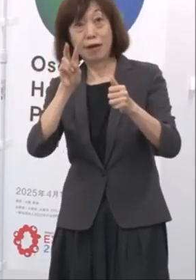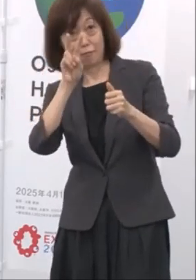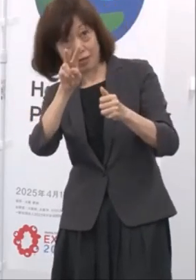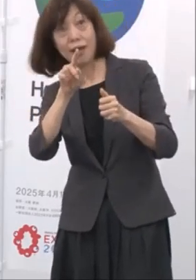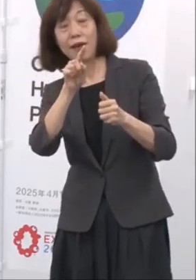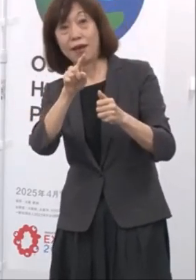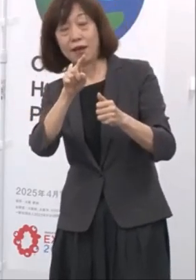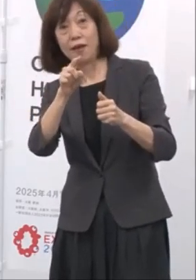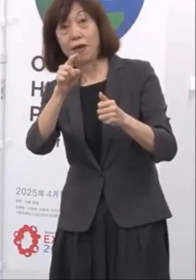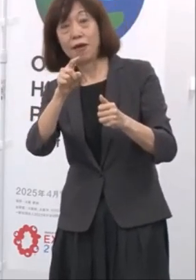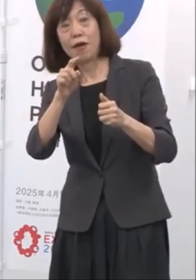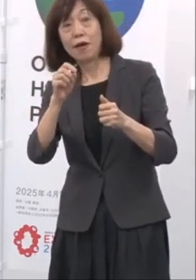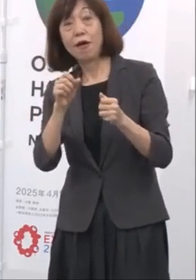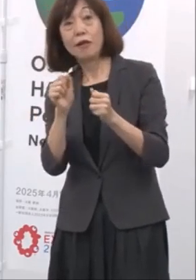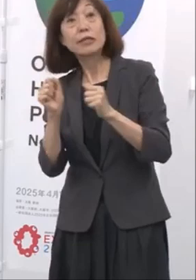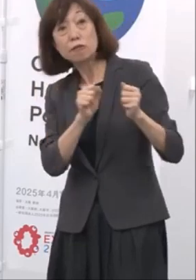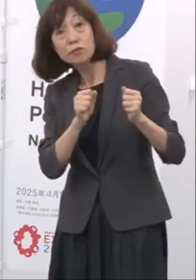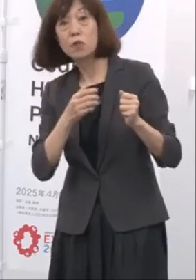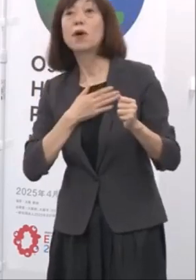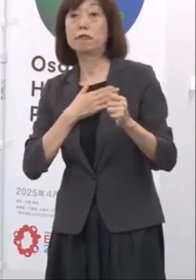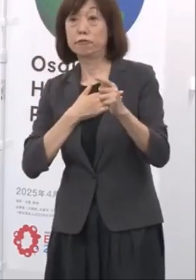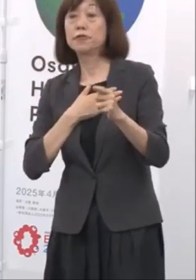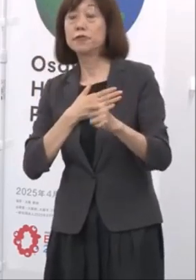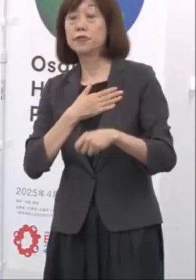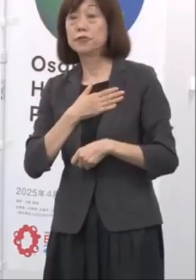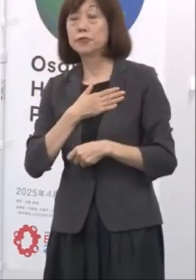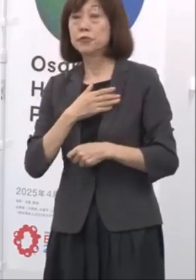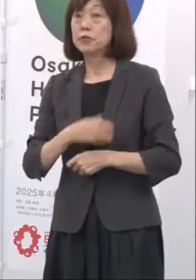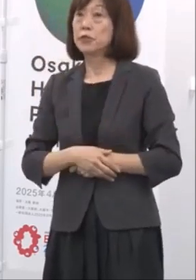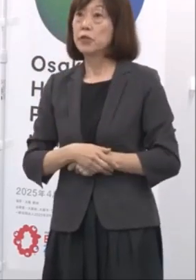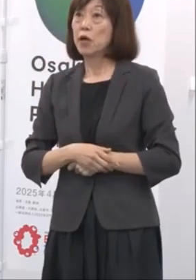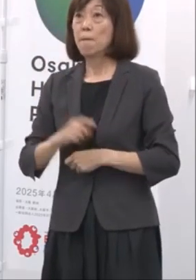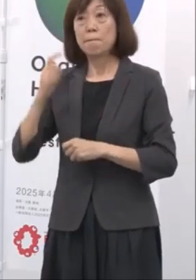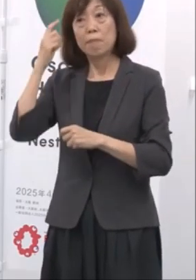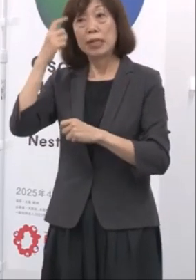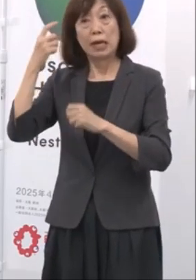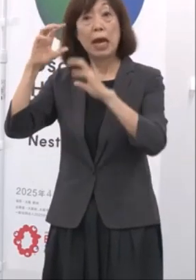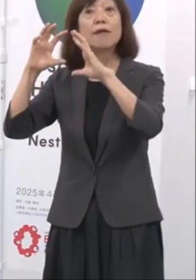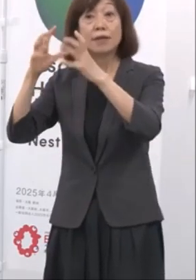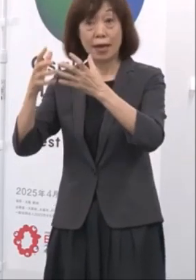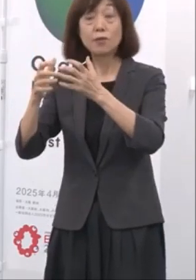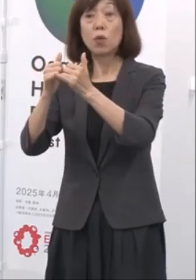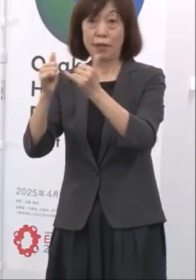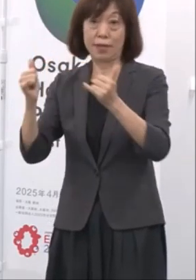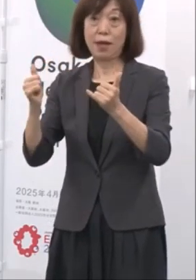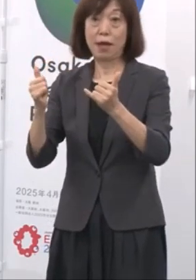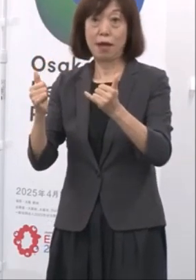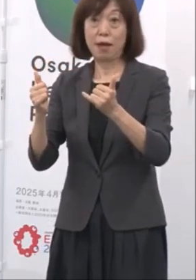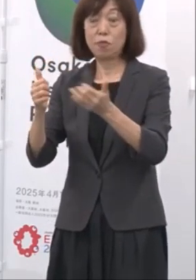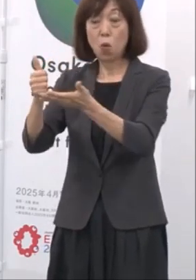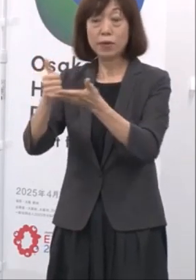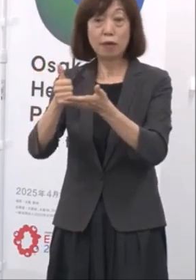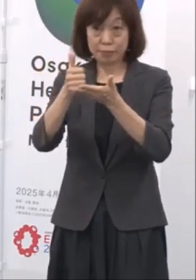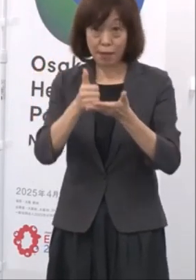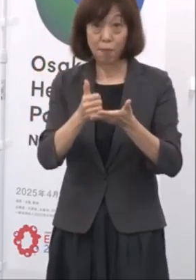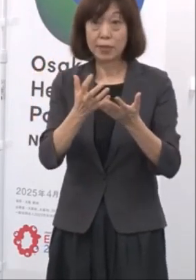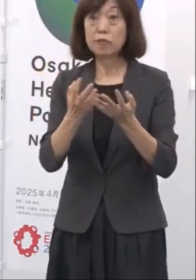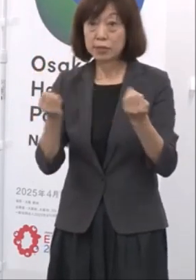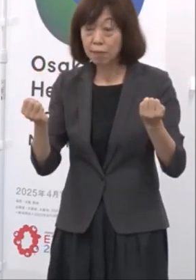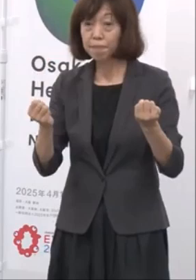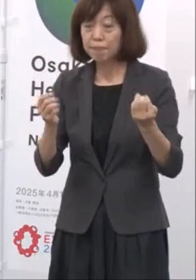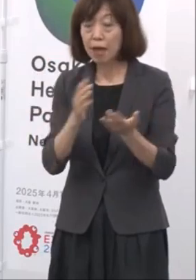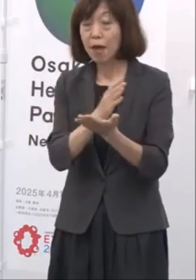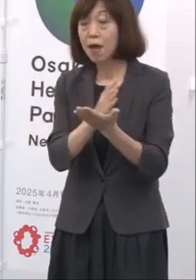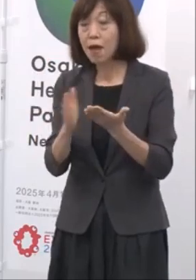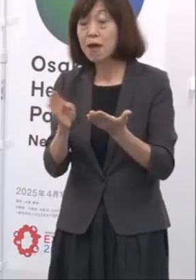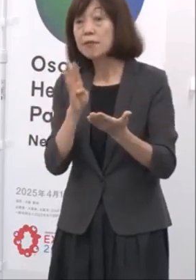行うということになります。また海外のお客さん、海外の人も多いと思いますので、それを多言語で対応してい